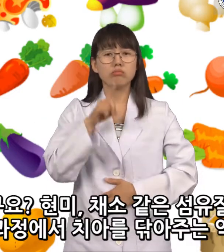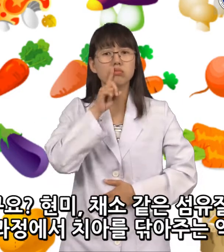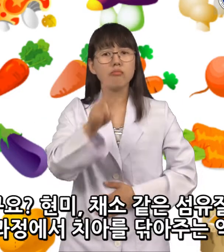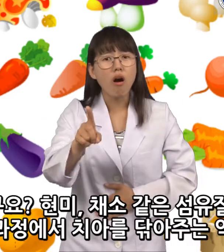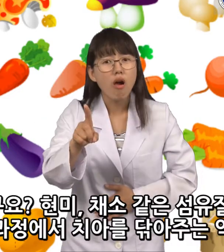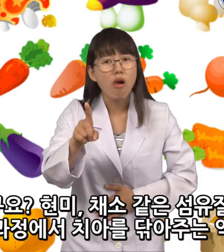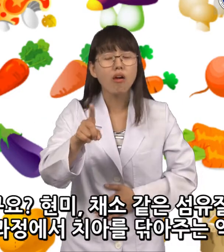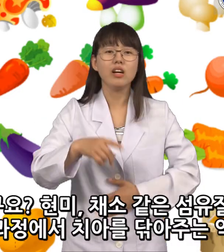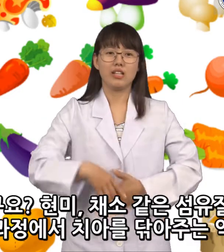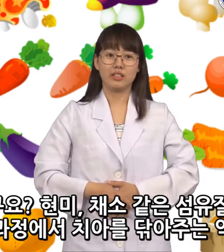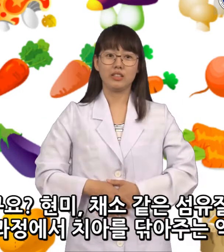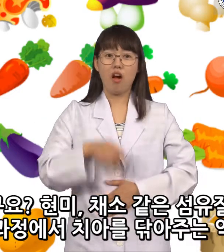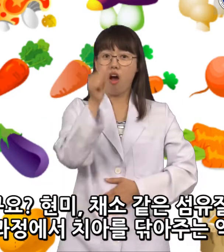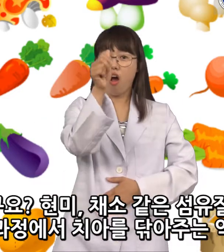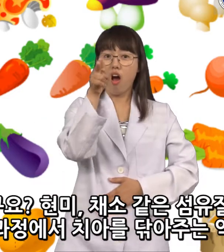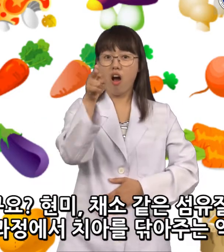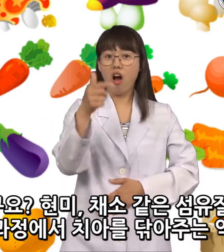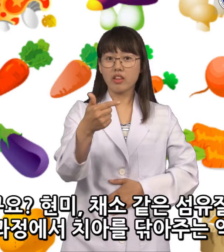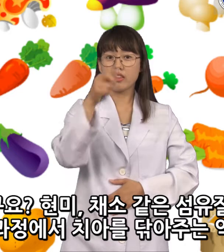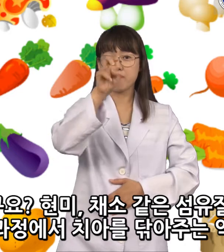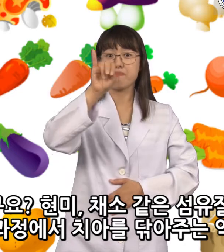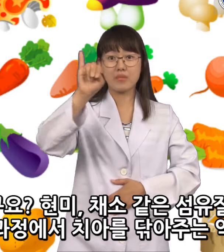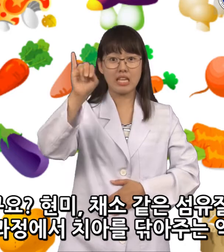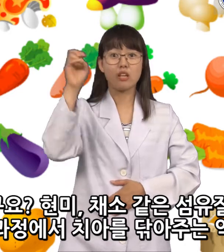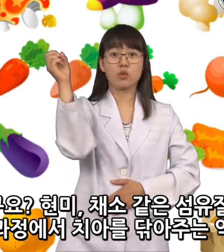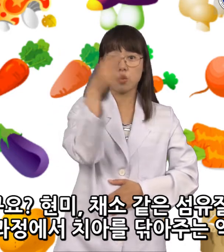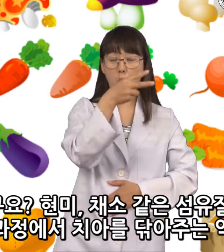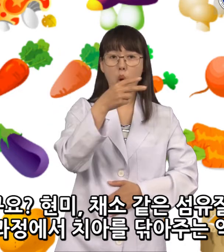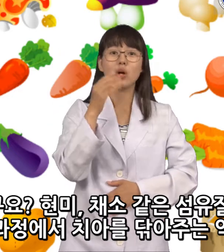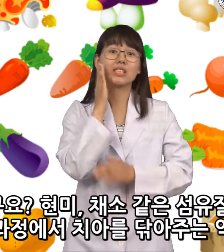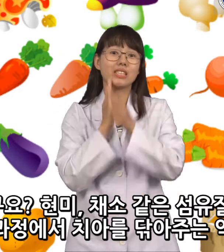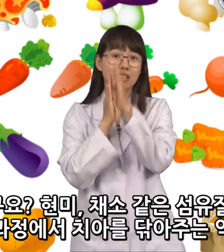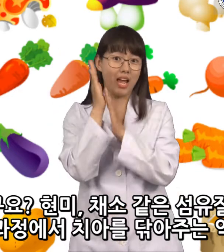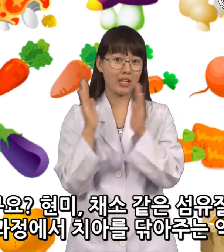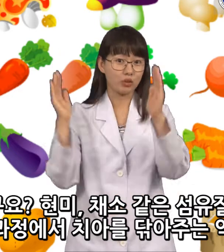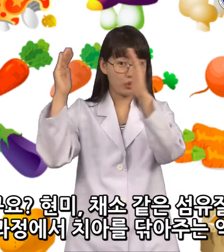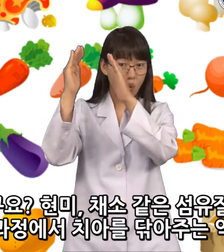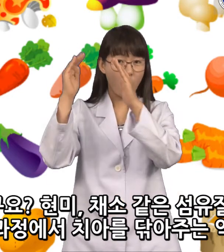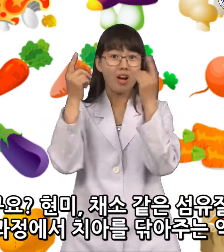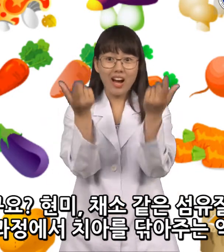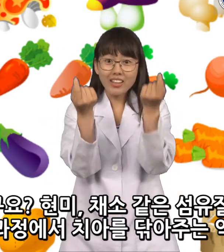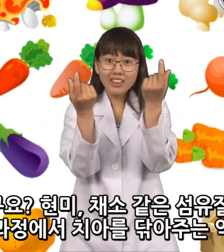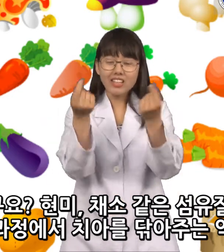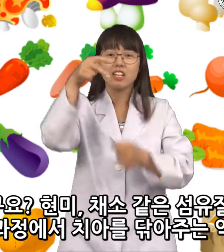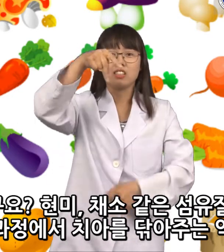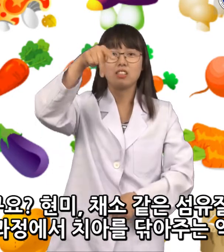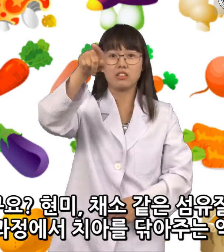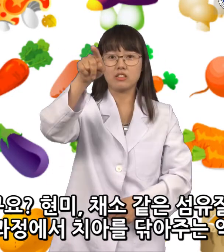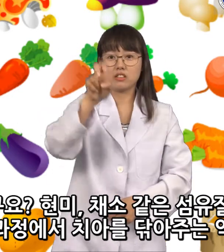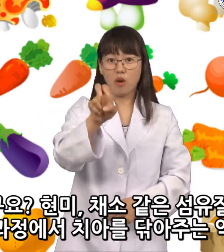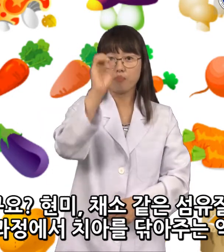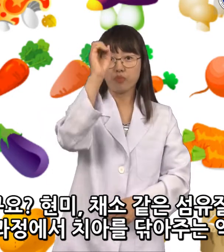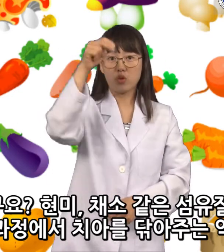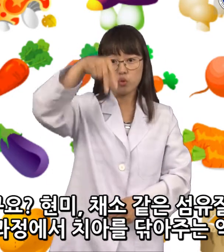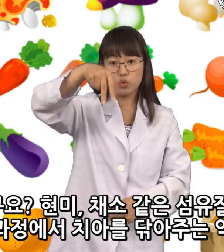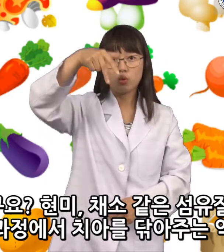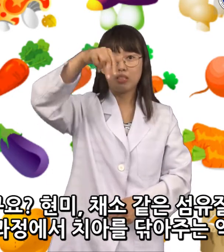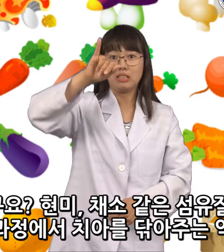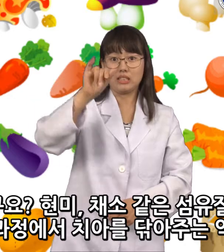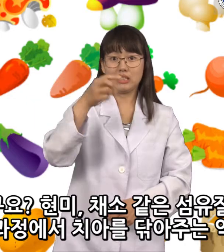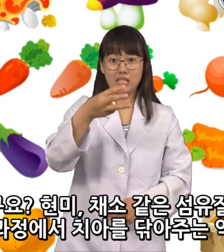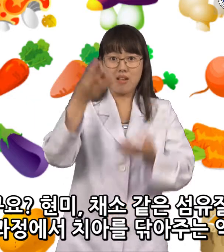가능합니다. 무슨 말이냐고요? 현미, 채소 같은 섬유질이